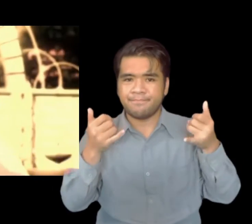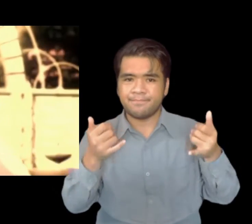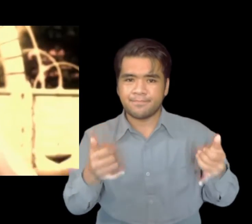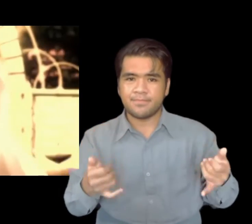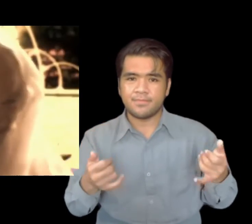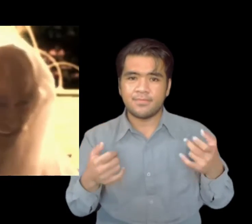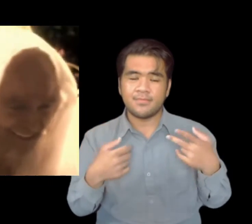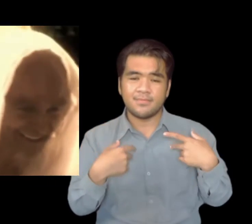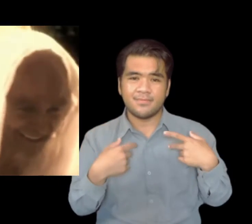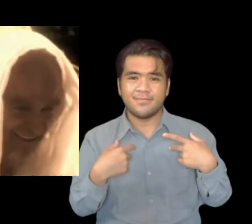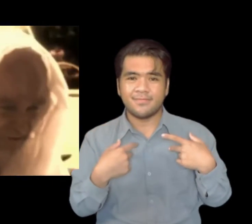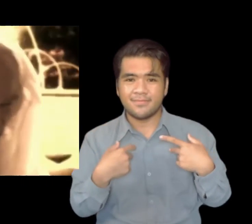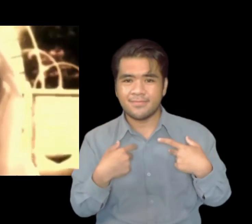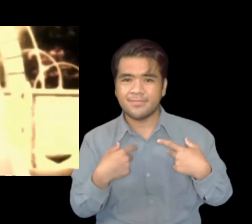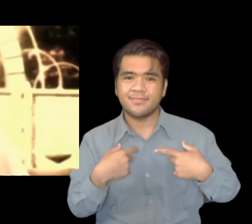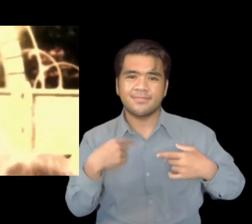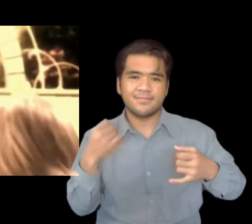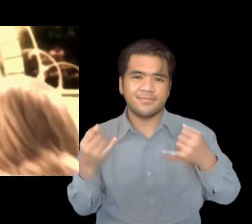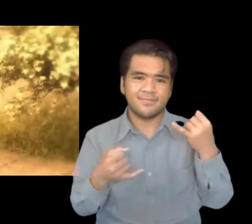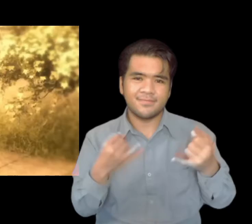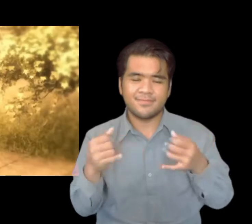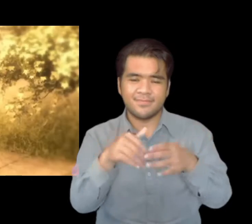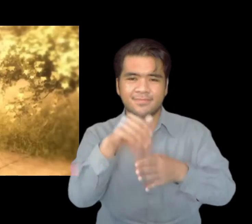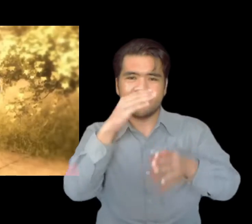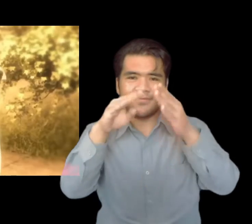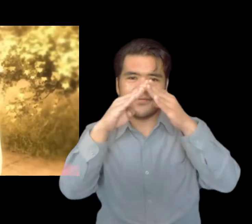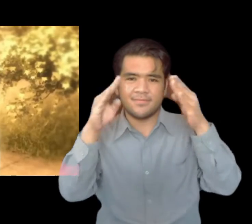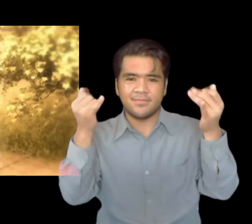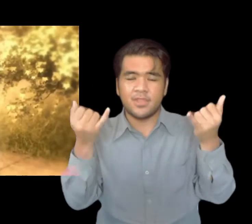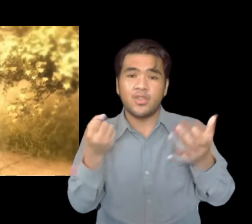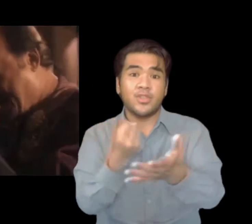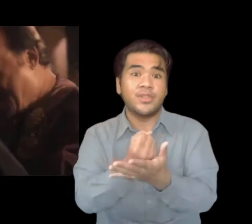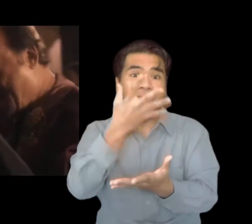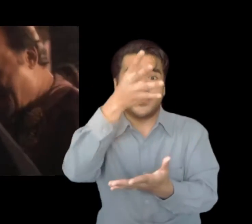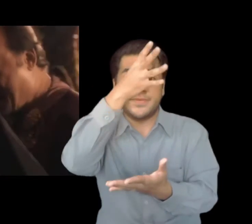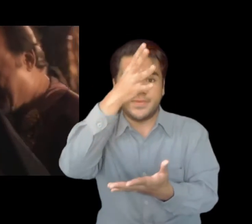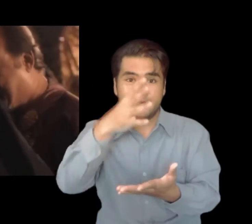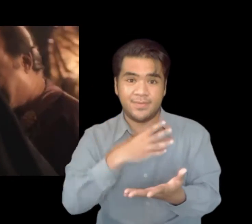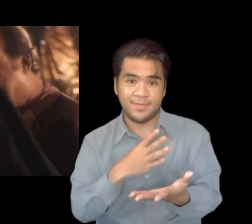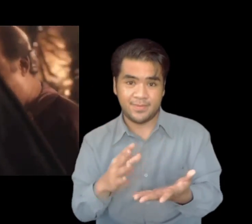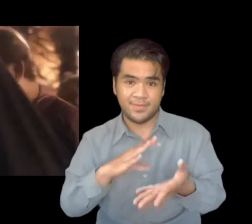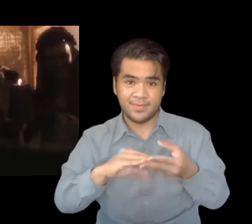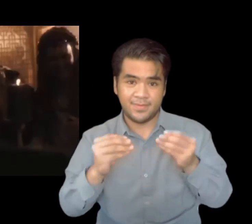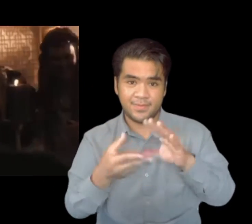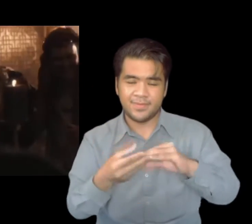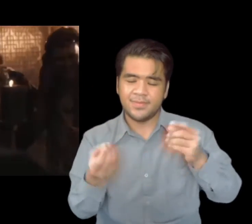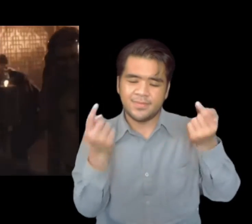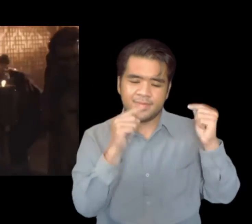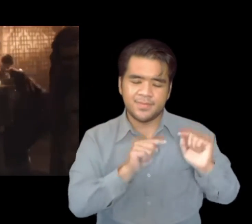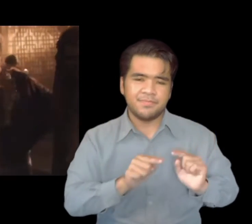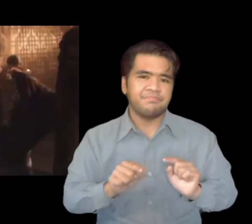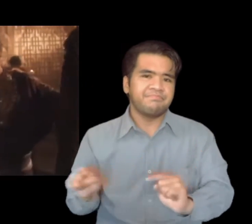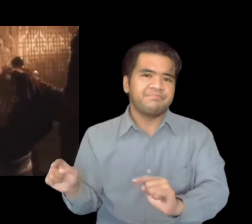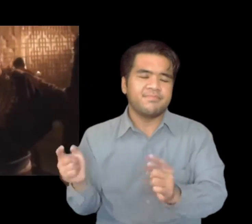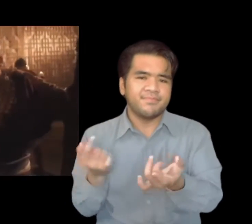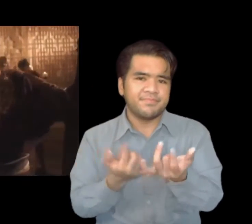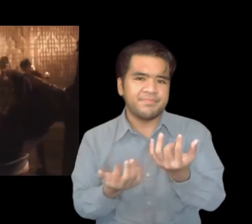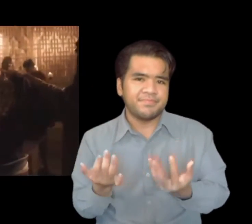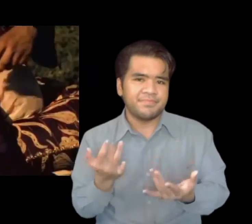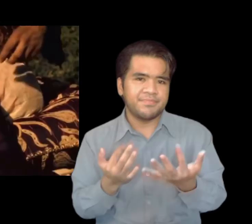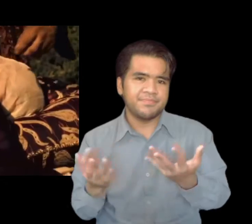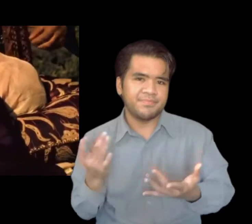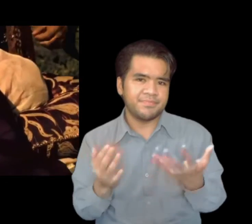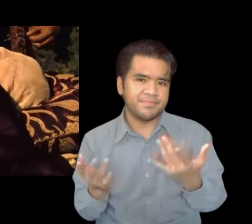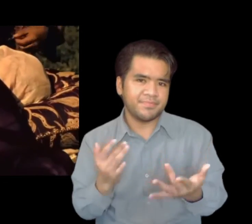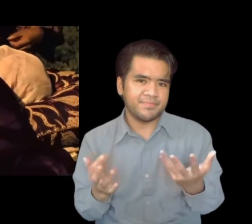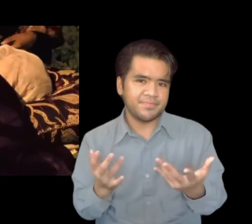ni Abraham o sa paraiso kung saan siya ay inaaliw. Ang mayaman naman ay kumakatawan sa mga hindi matuwid.